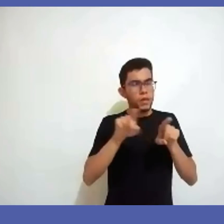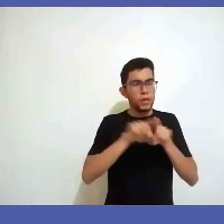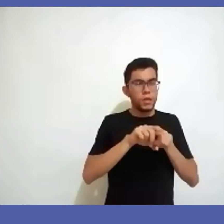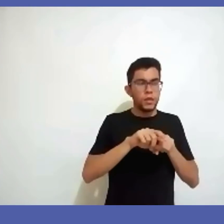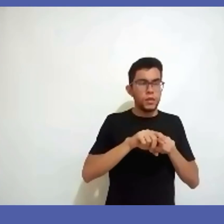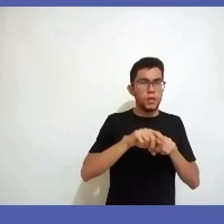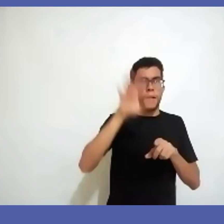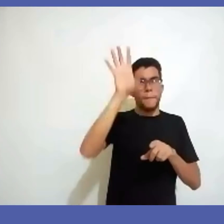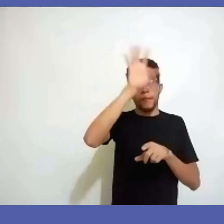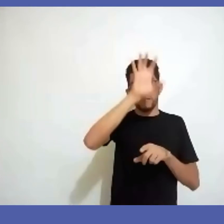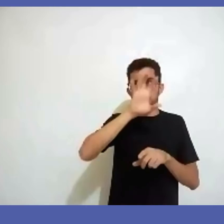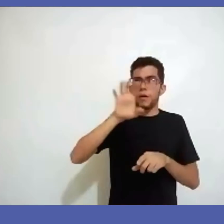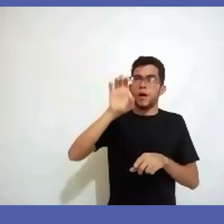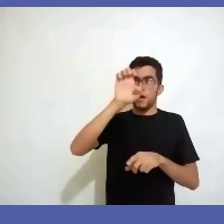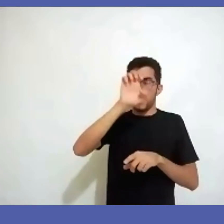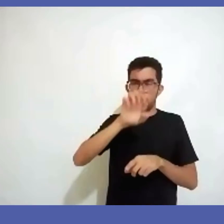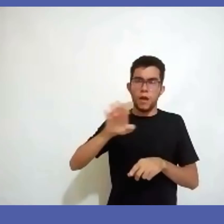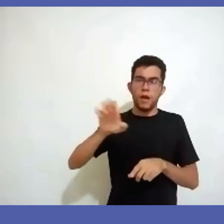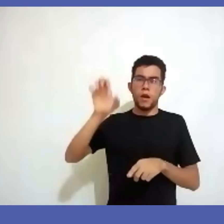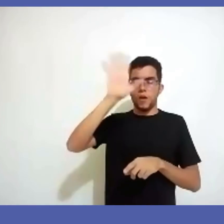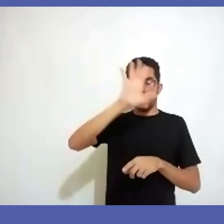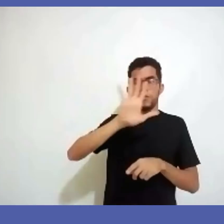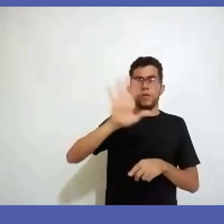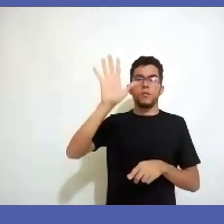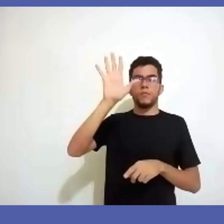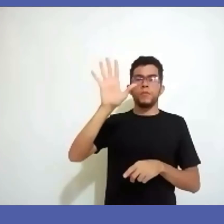de sefarditas, tá?